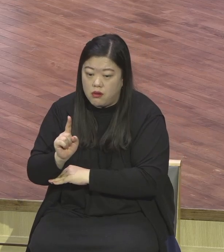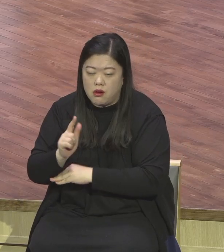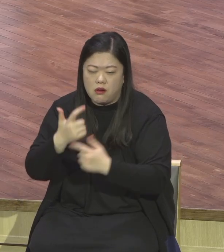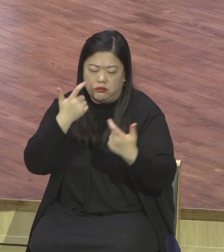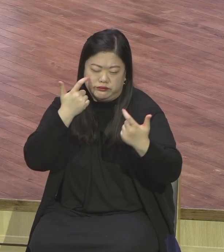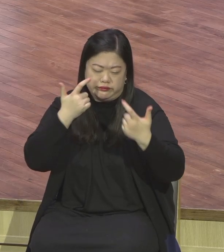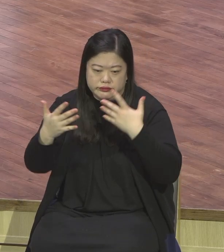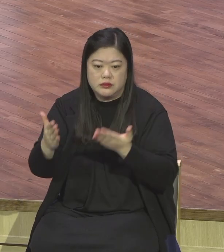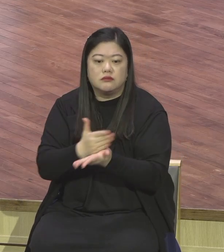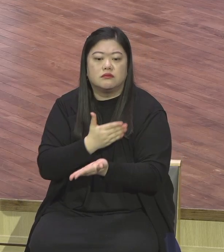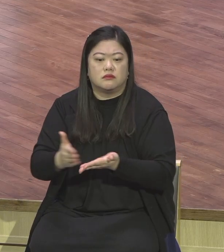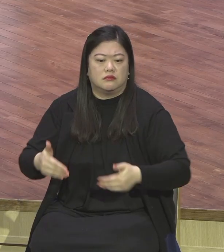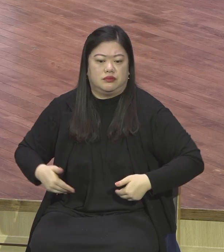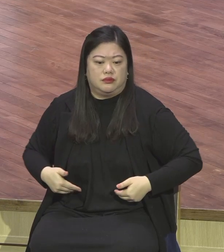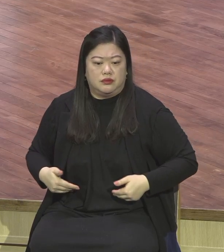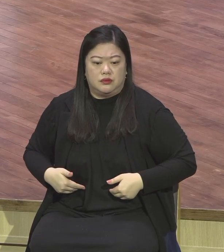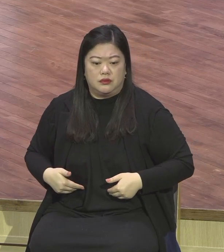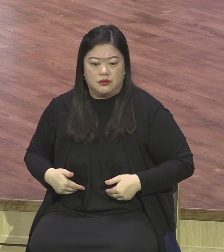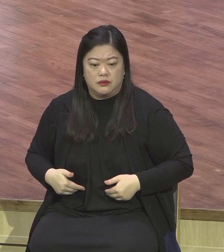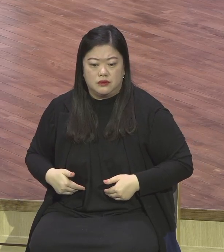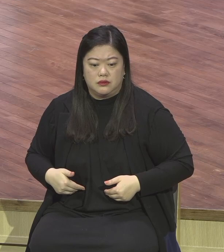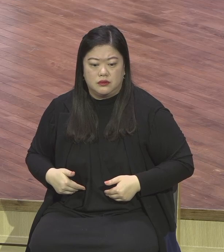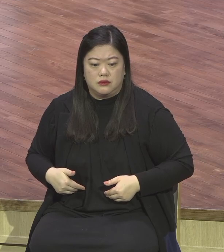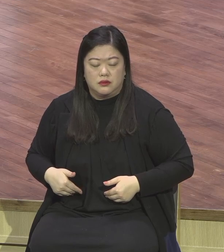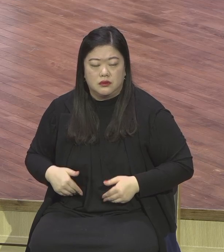여기 또 소금 안 된단 말이에요